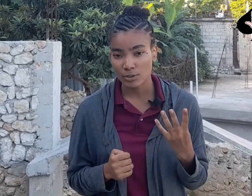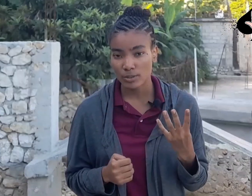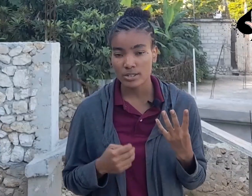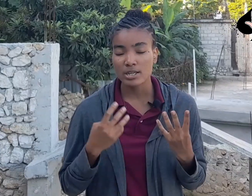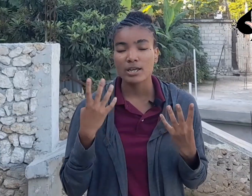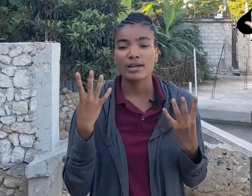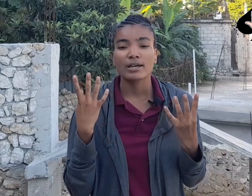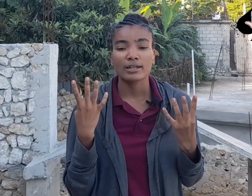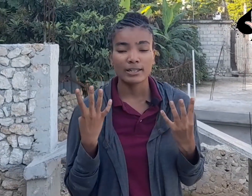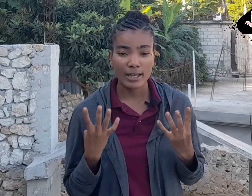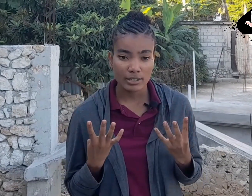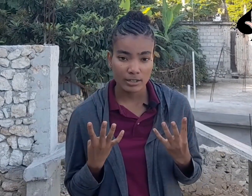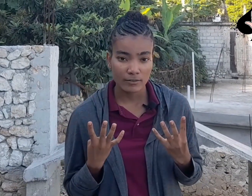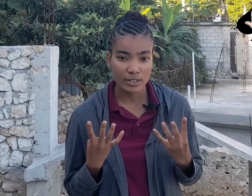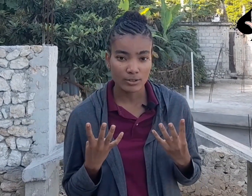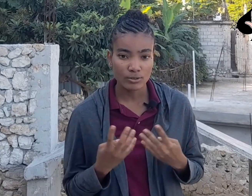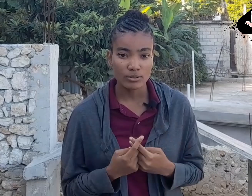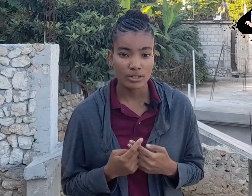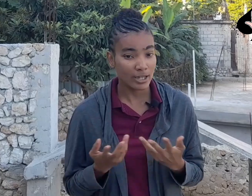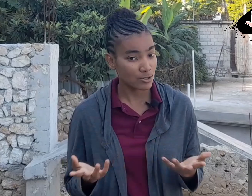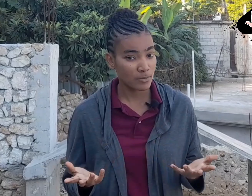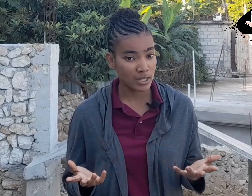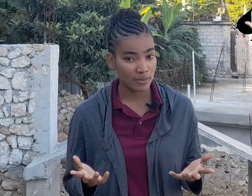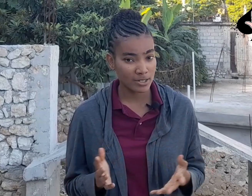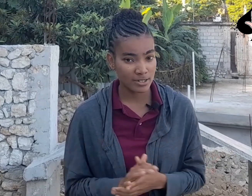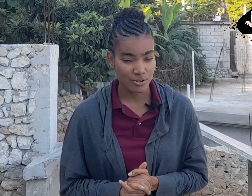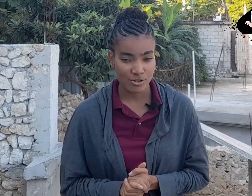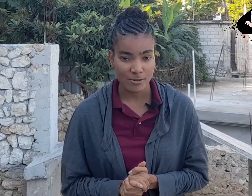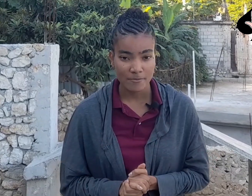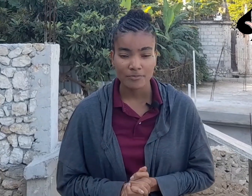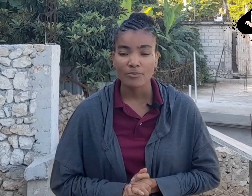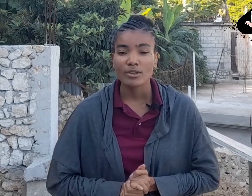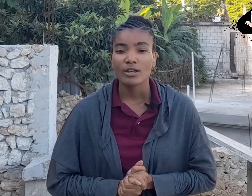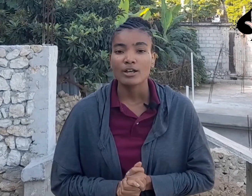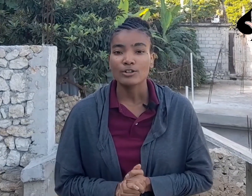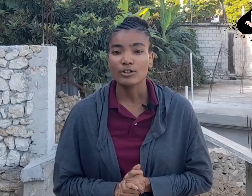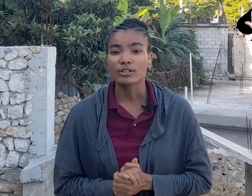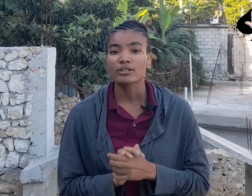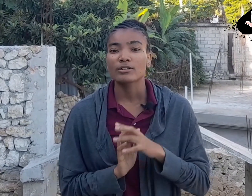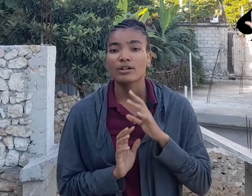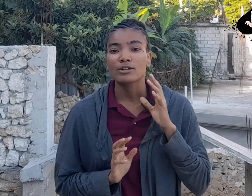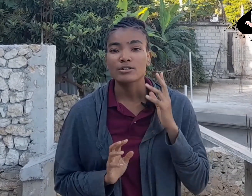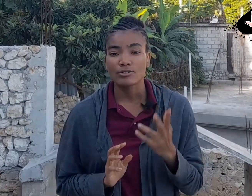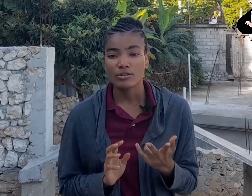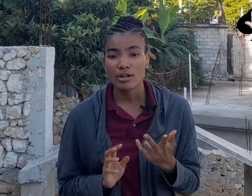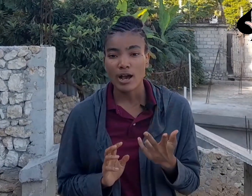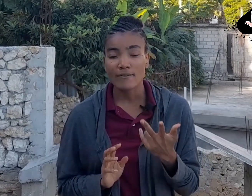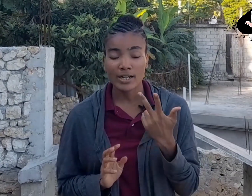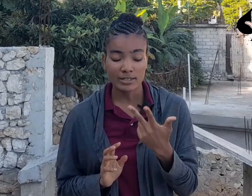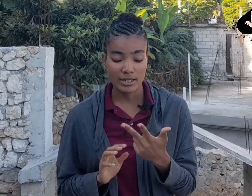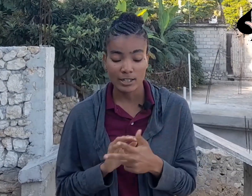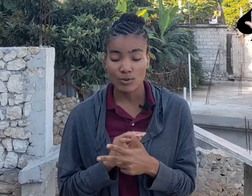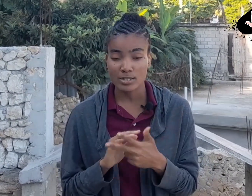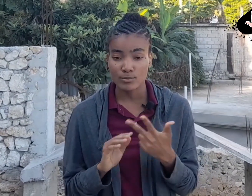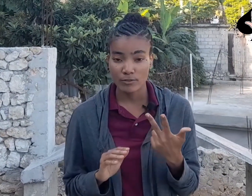quiz, 4 vidéos, 4 semaines d'apprentissage. Donc, avec en tête les 3 types de